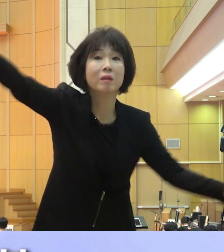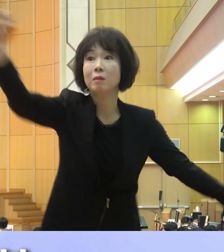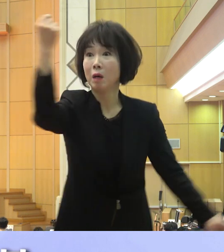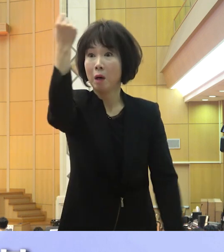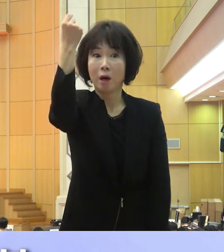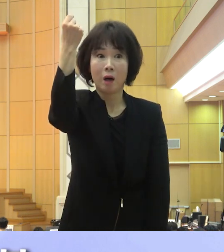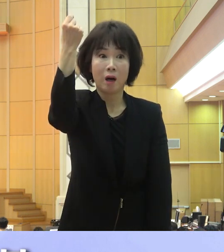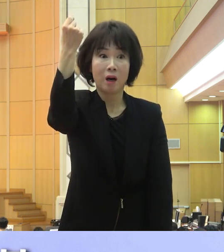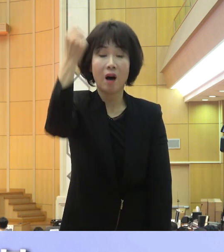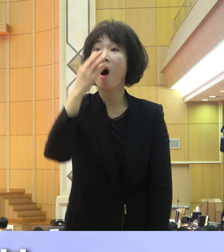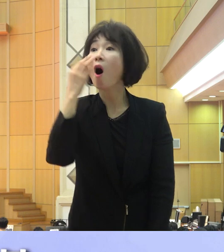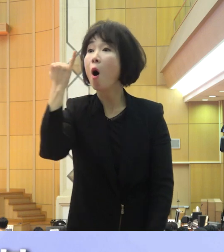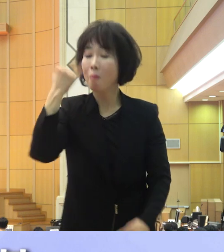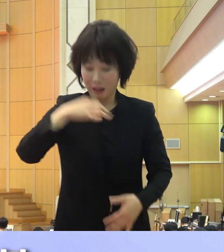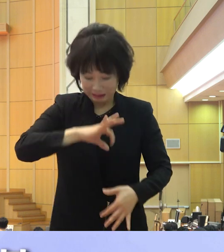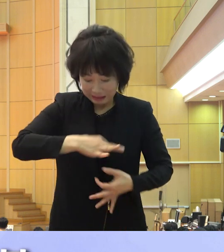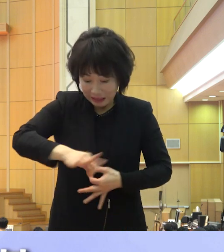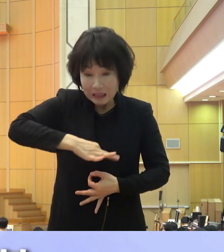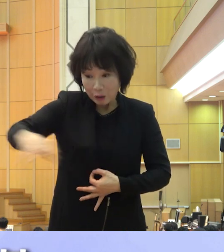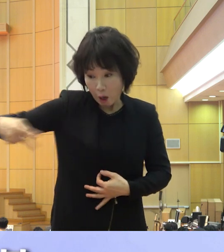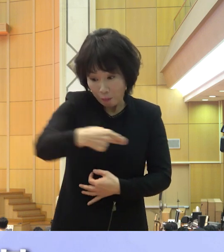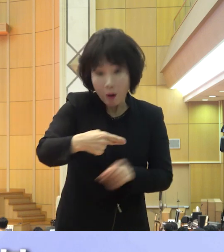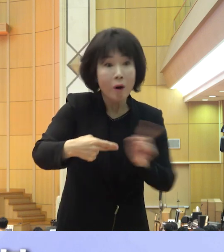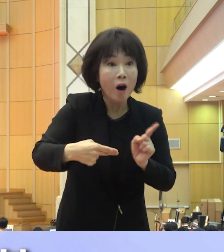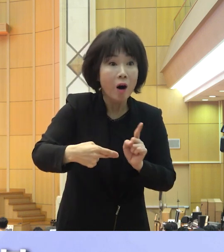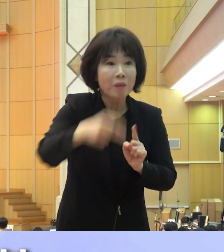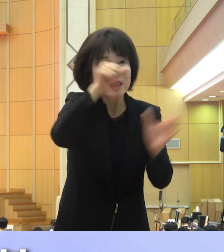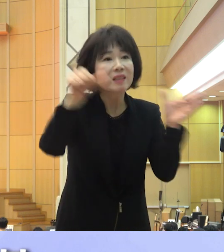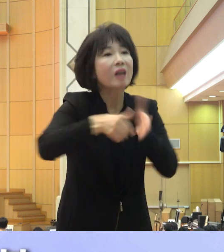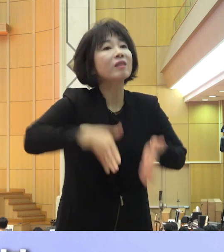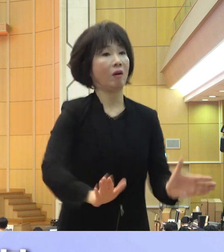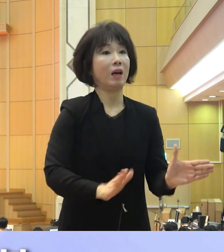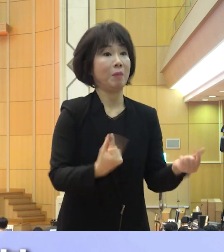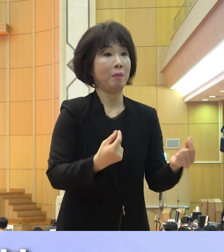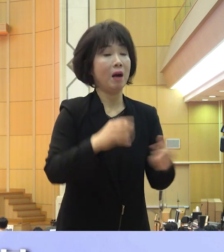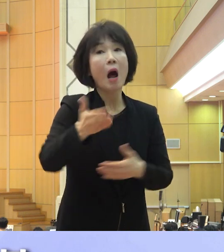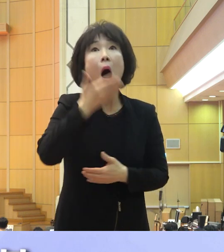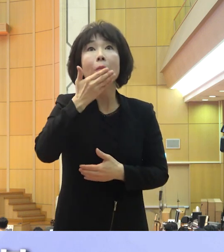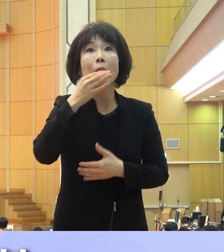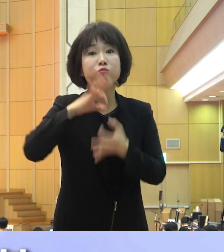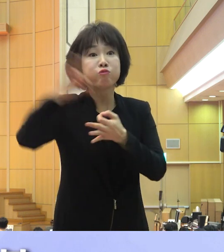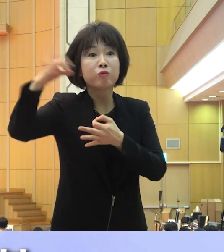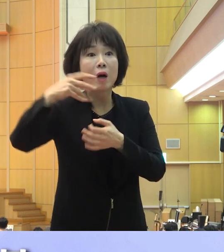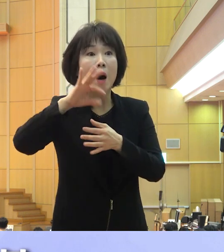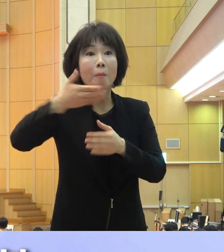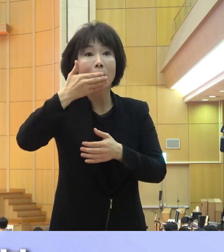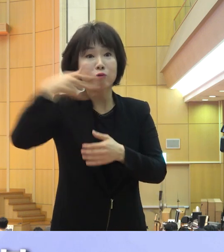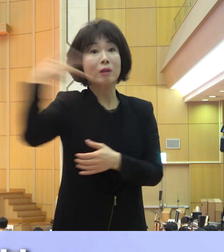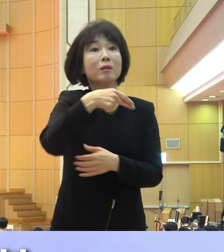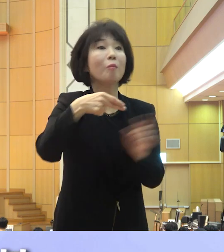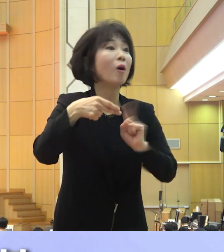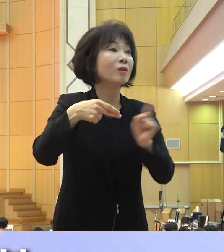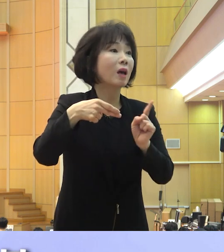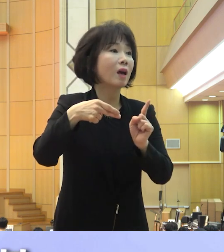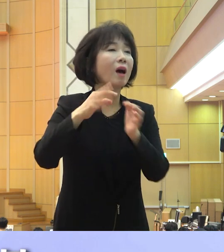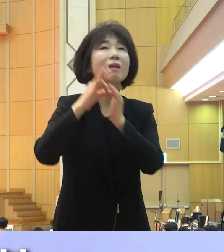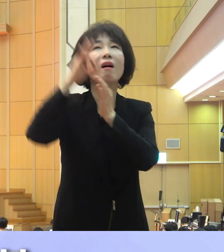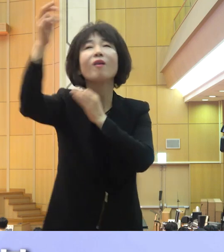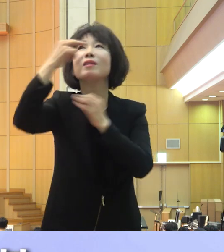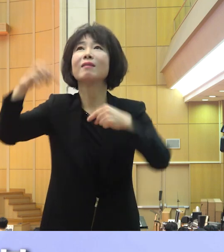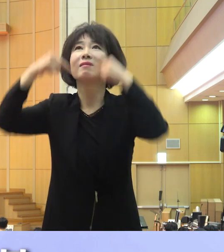탯줄이 끊어지면 태생이 인생이 되는 것이고, 밥줄이 끊어지면 인생이 영생하는